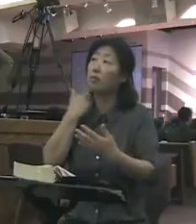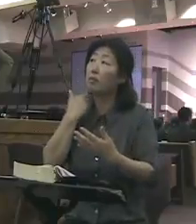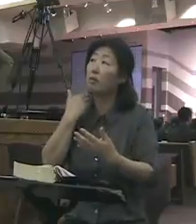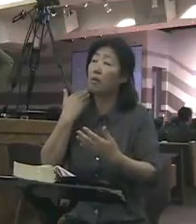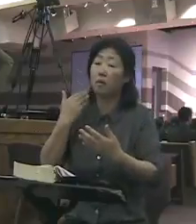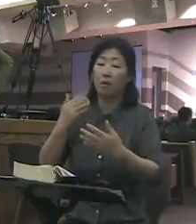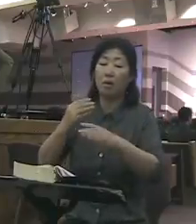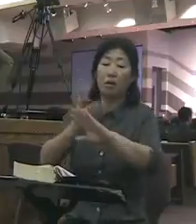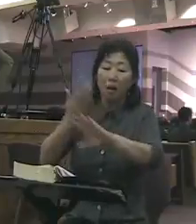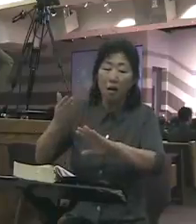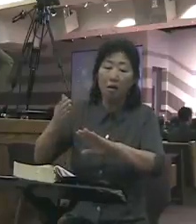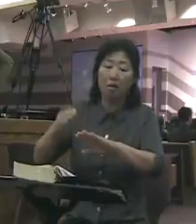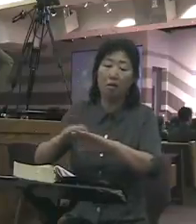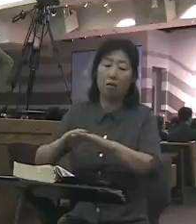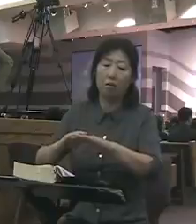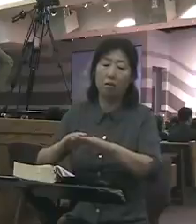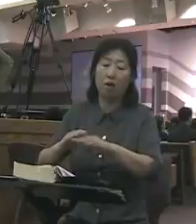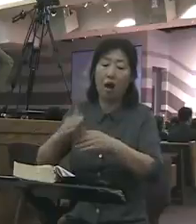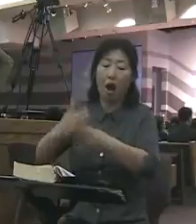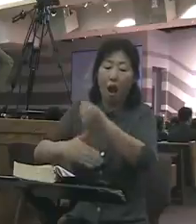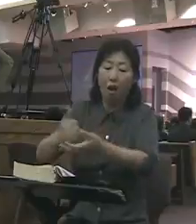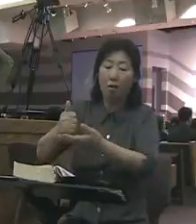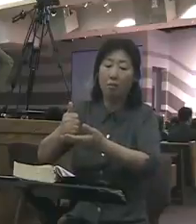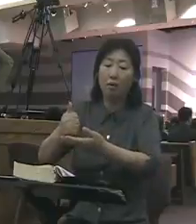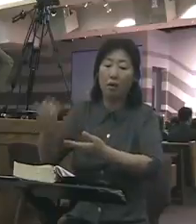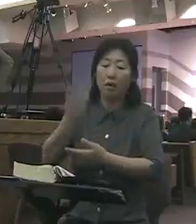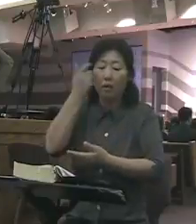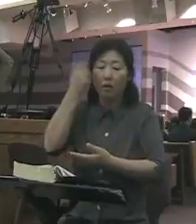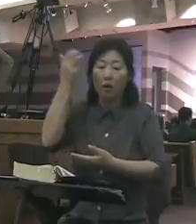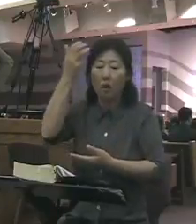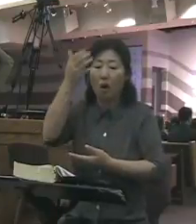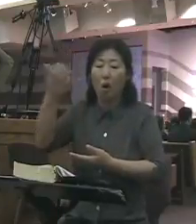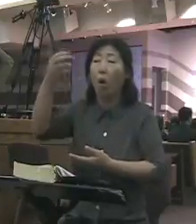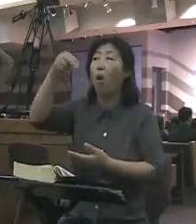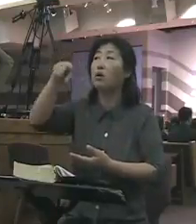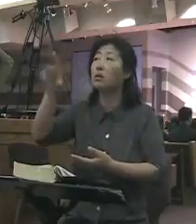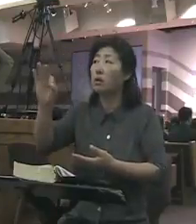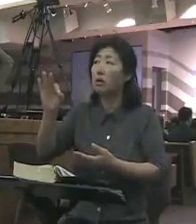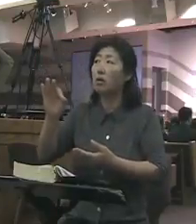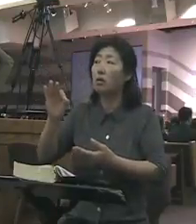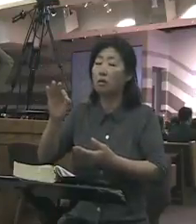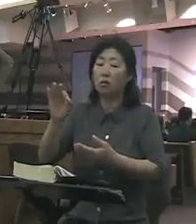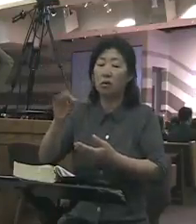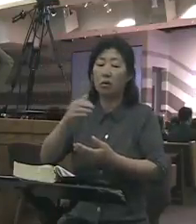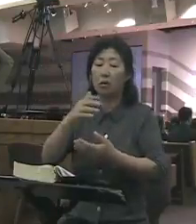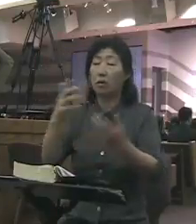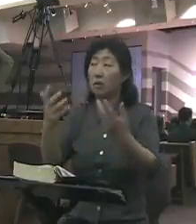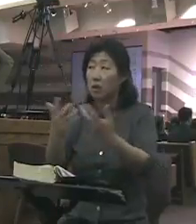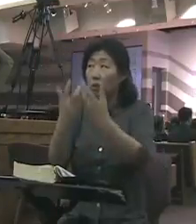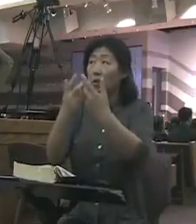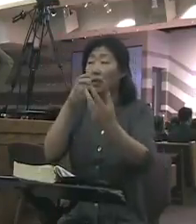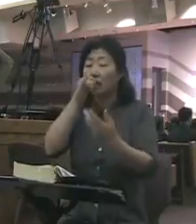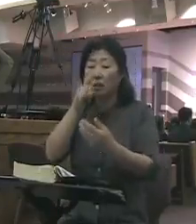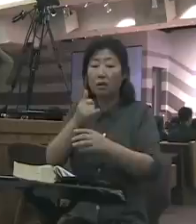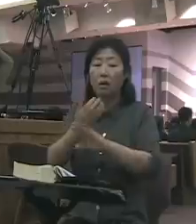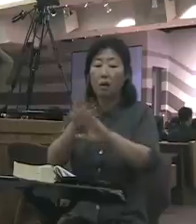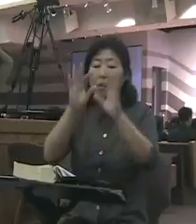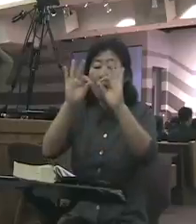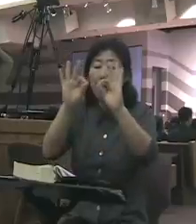것을 렛고하고 하나님의 영성으로 채워졌기 때문에 볼 수 있으니 보라고 하십니다. 전에는 하나님이 완전히